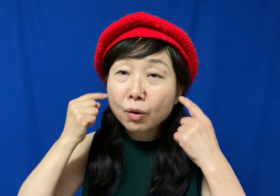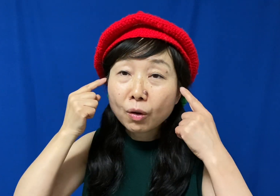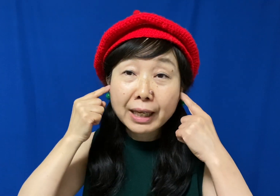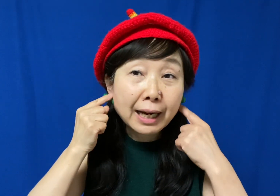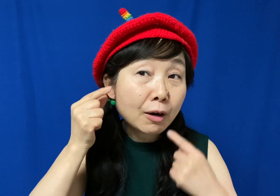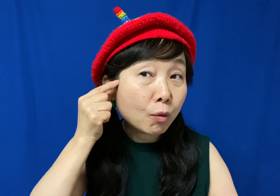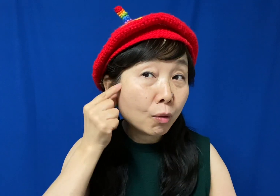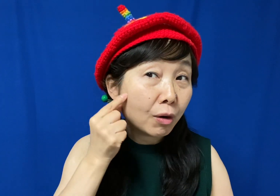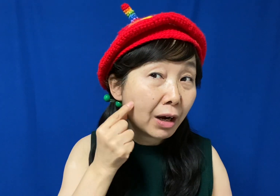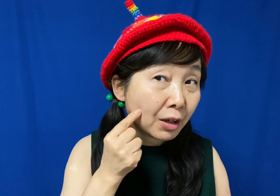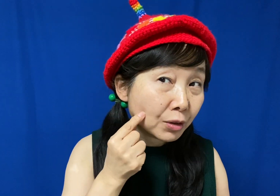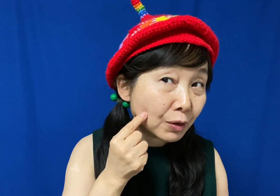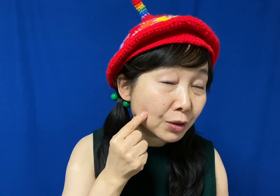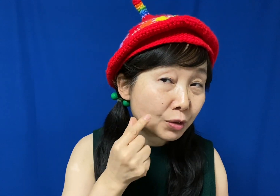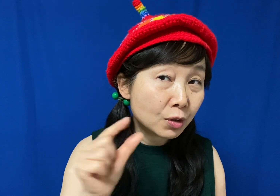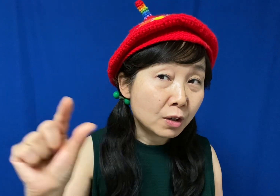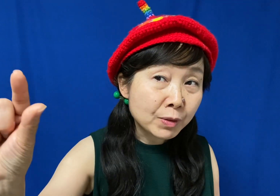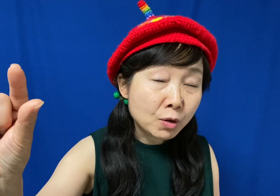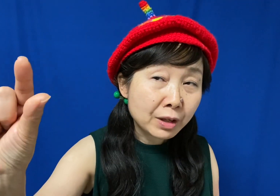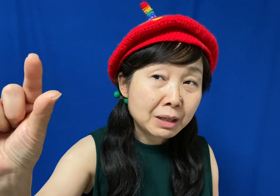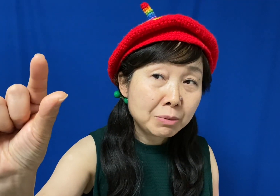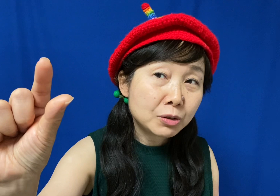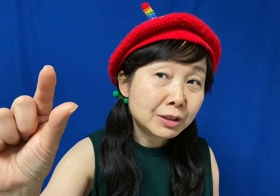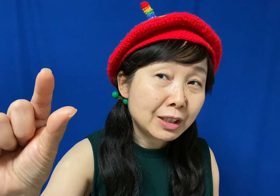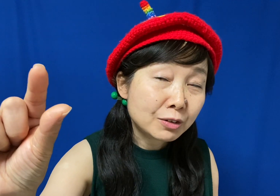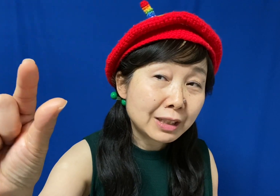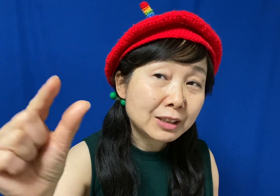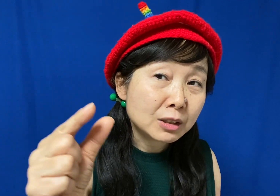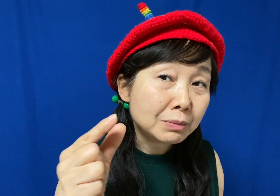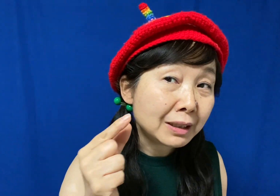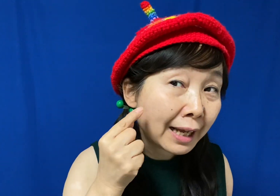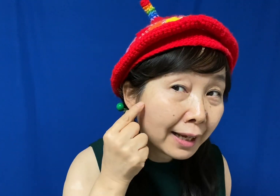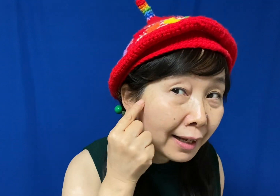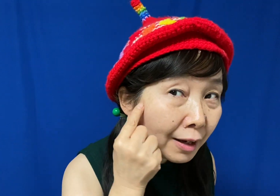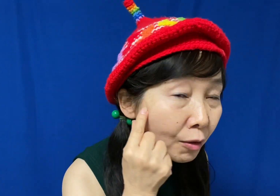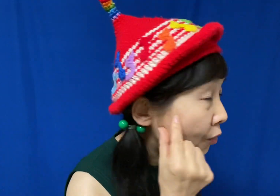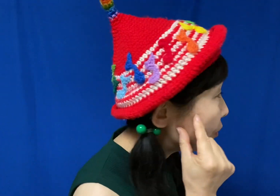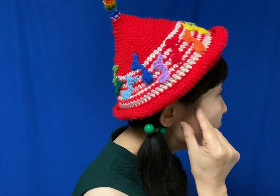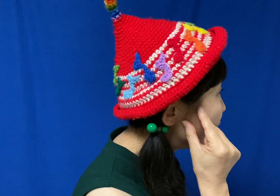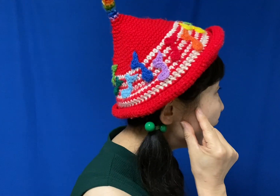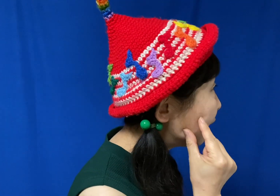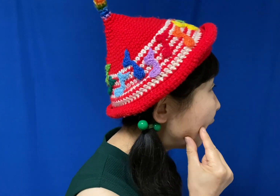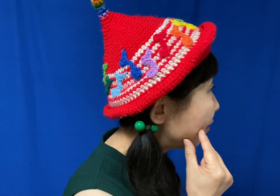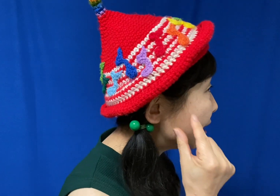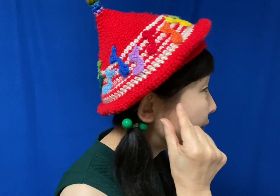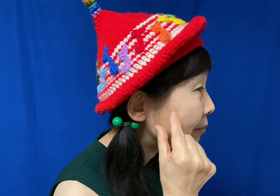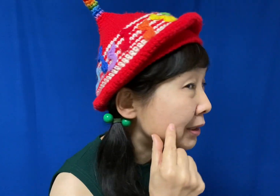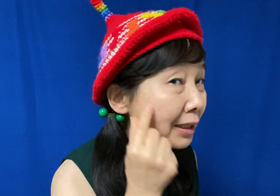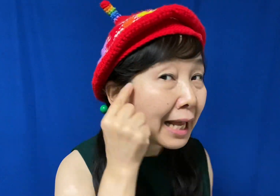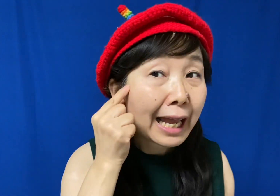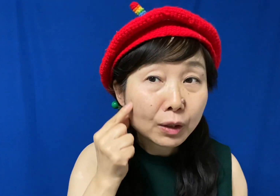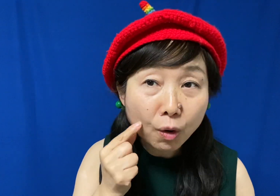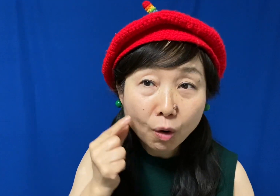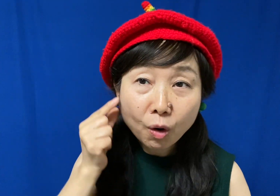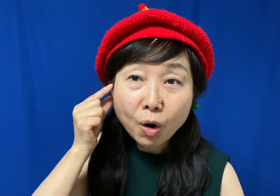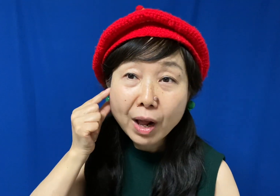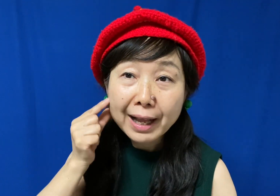毛がこうある様子を親指と人差し指でこう表してます。